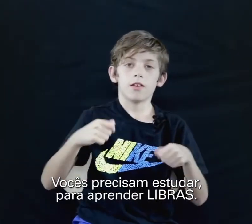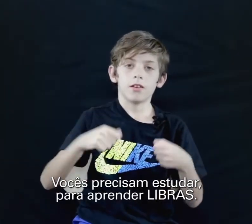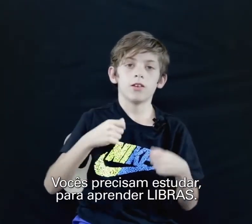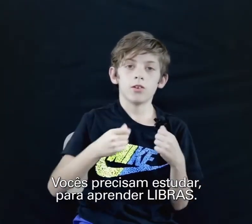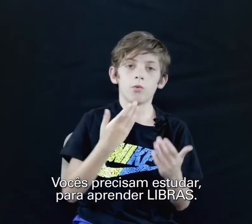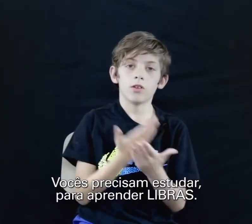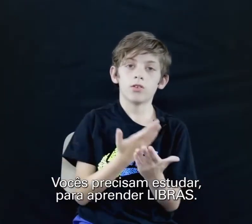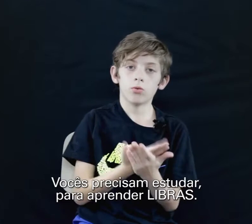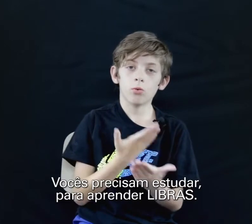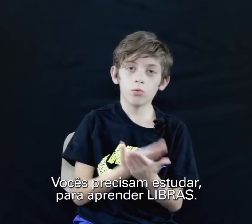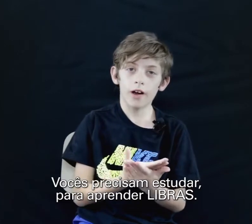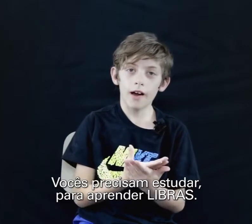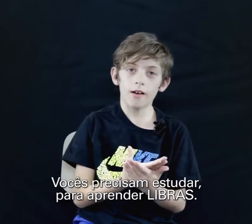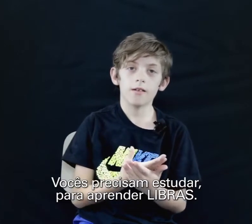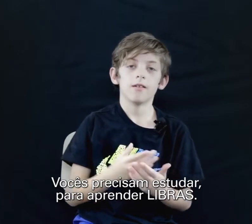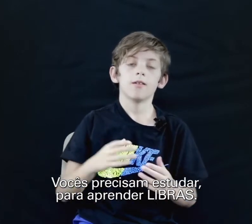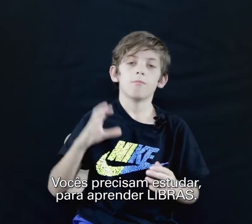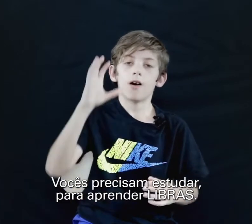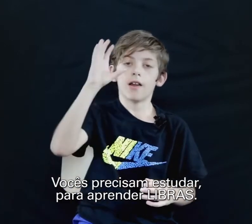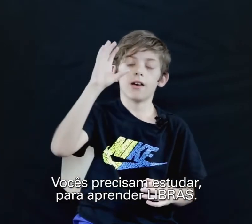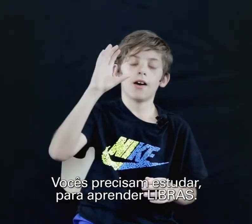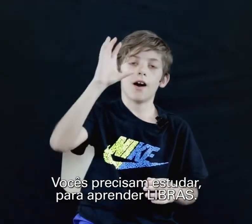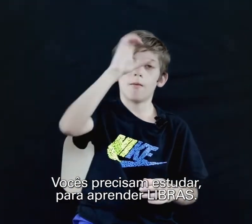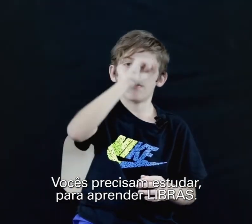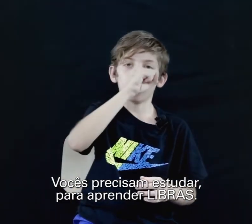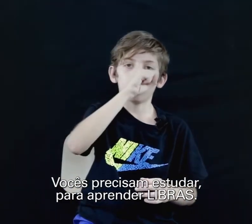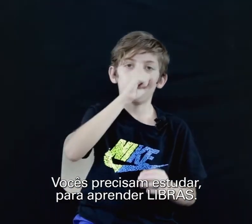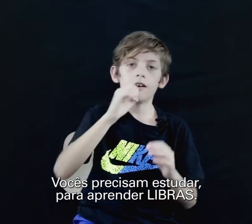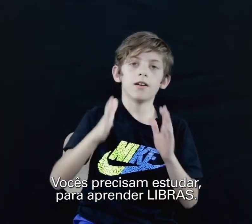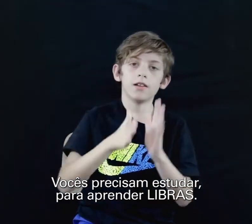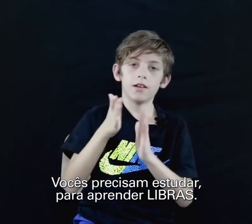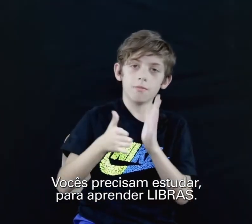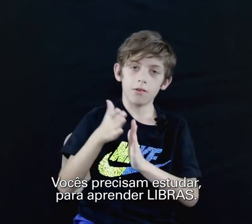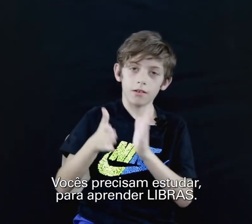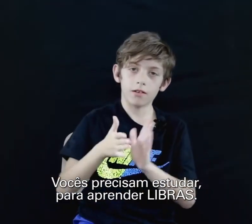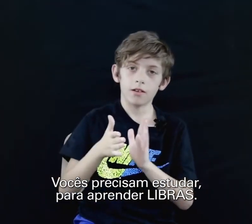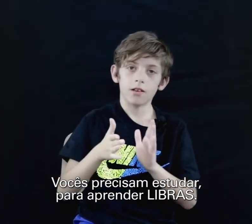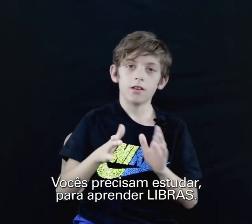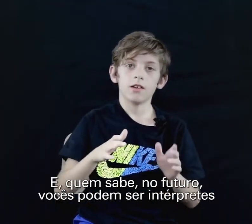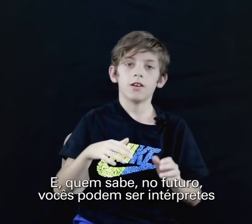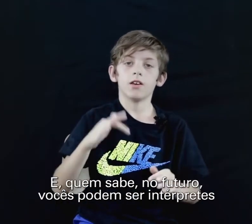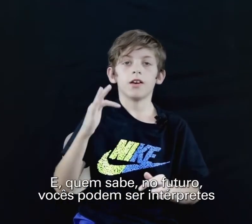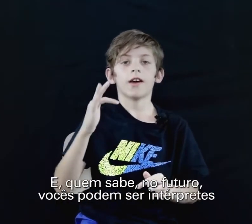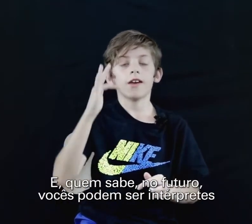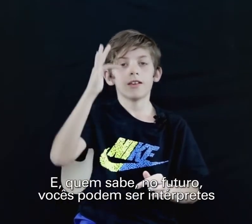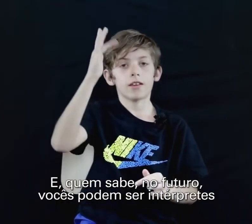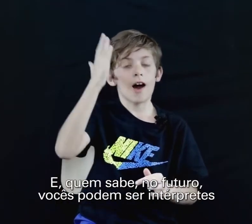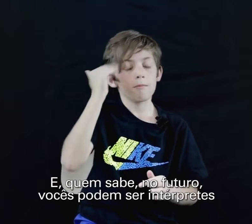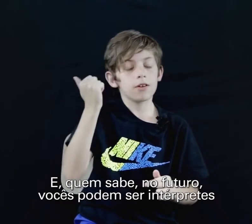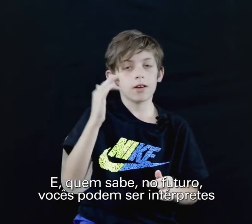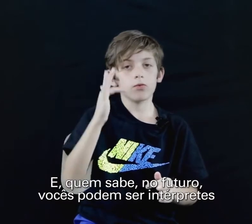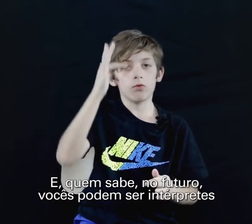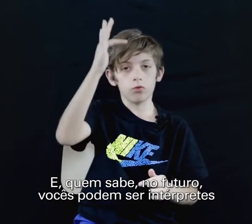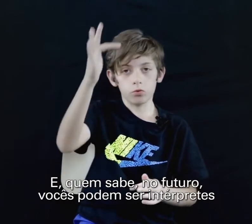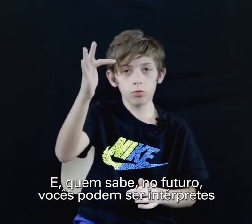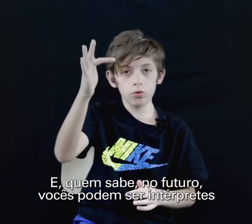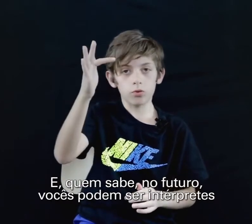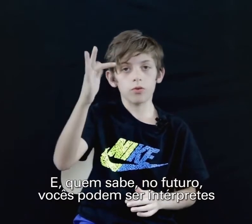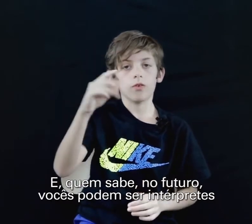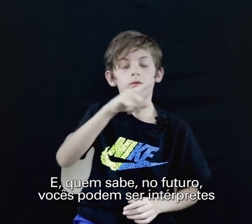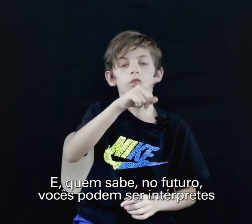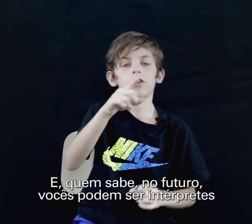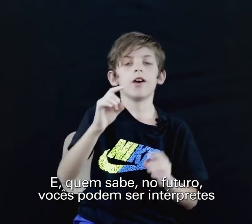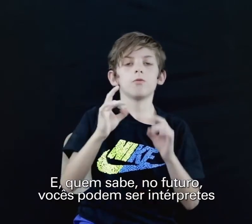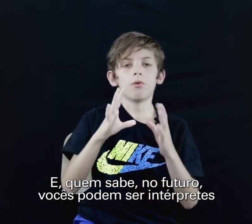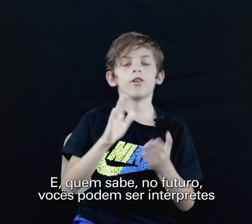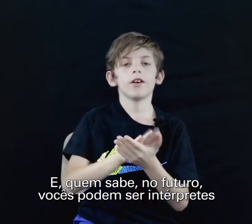Vocês precisam estudar para aprender Libras. E quem sabe, no